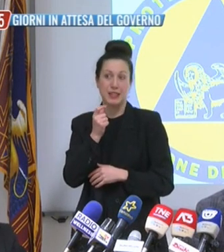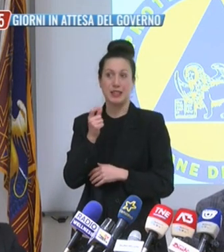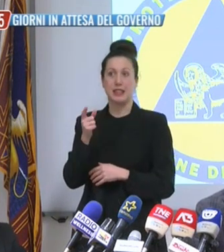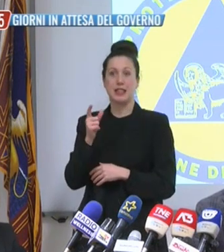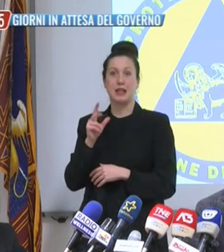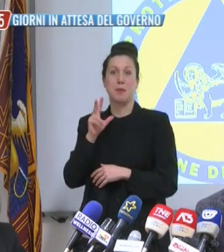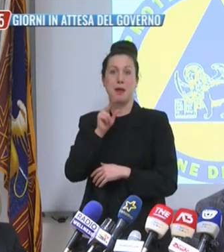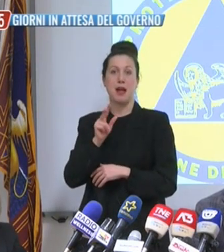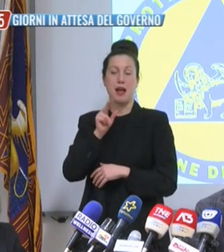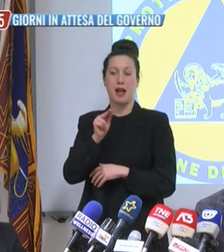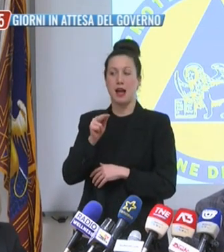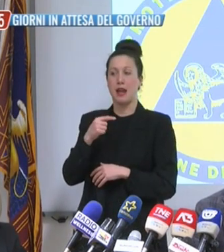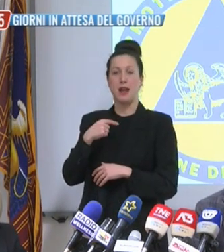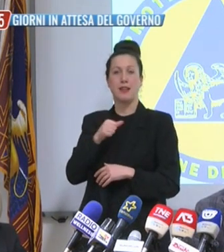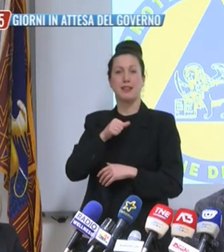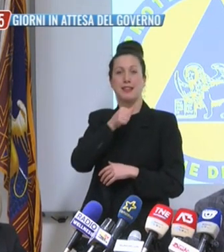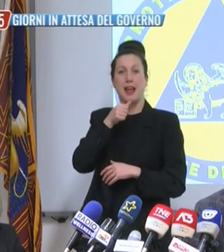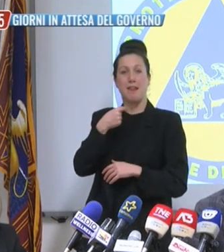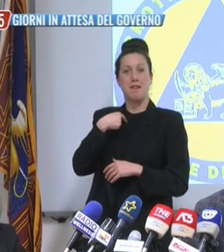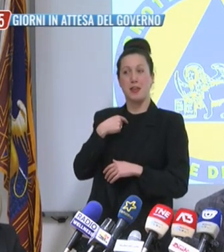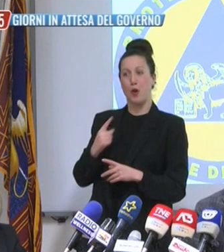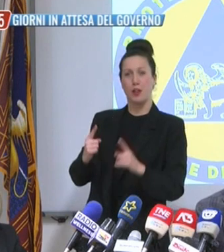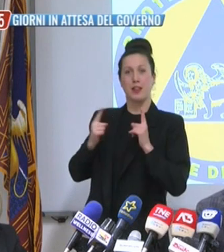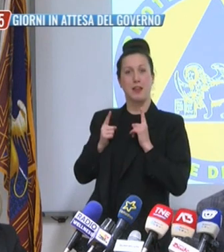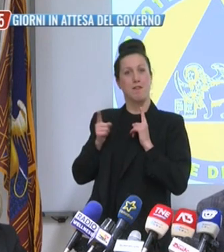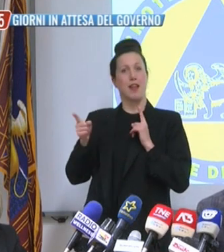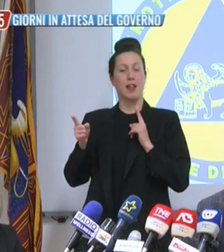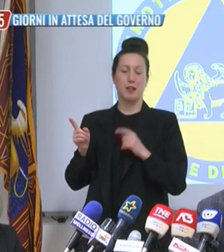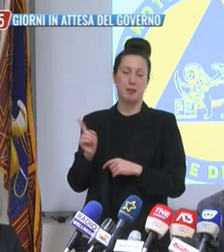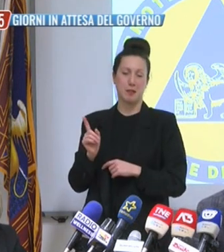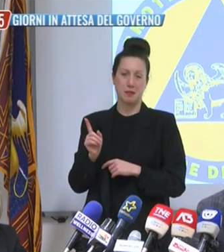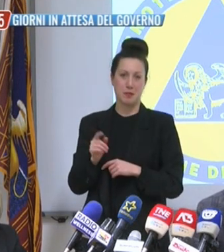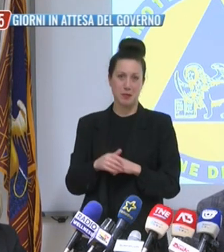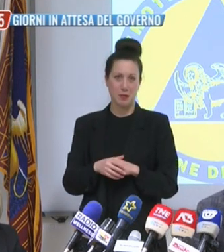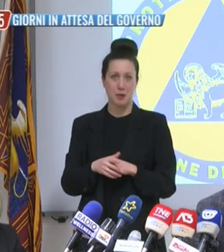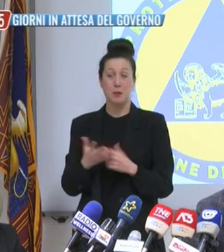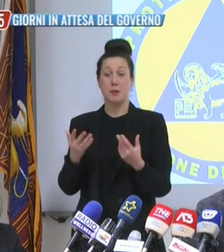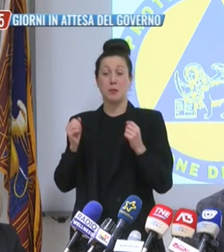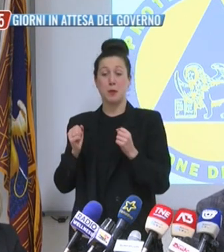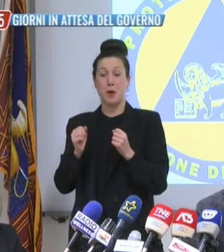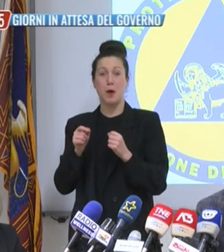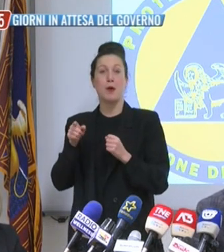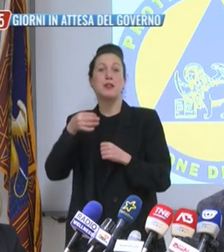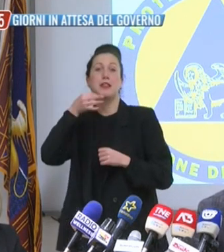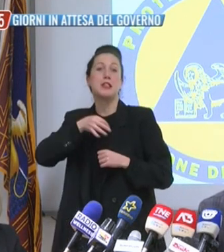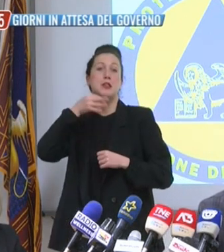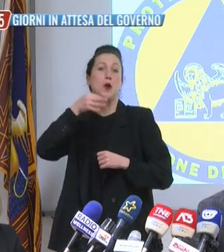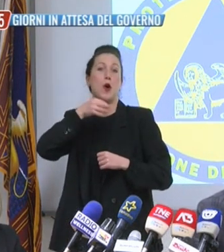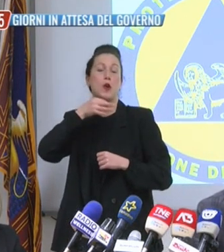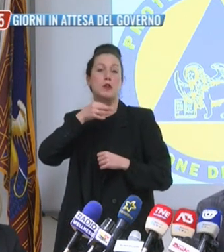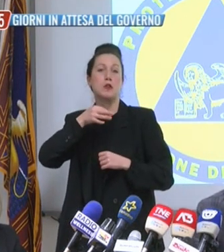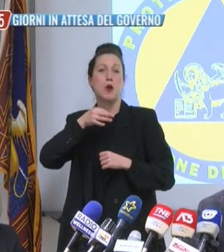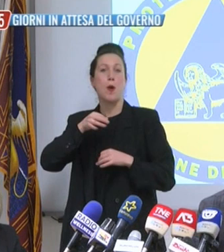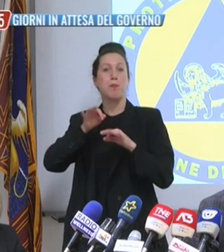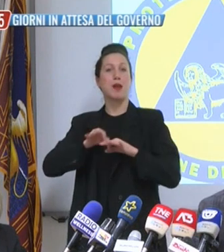a braccio, l'uscita da un incontro così importante, probabilmente potremmo star lì a pignolare su tanti argomenti non